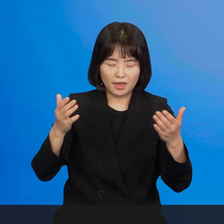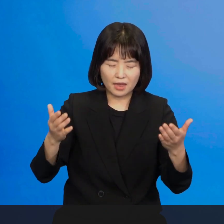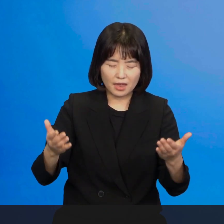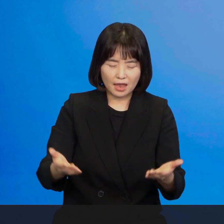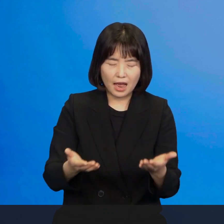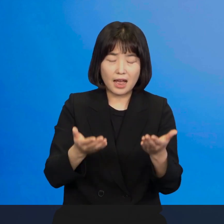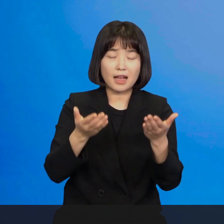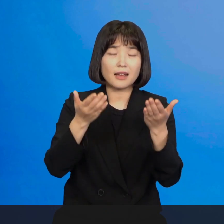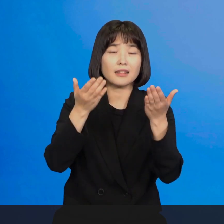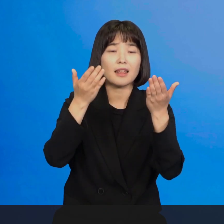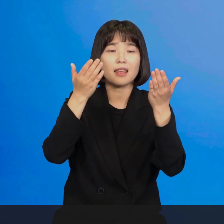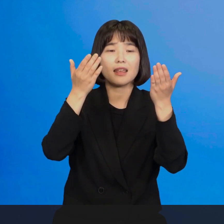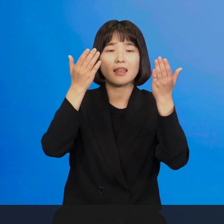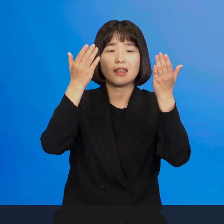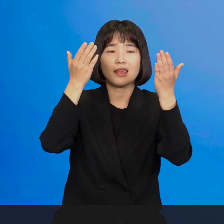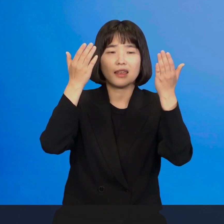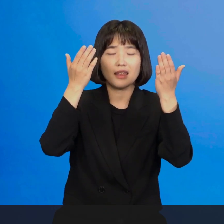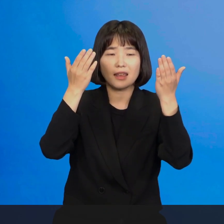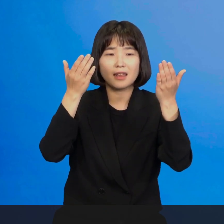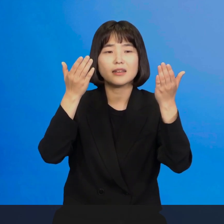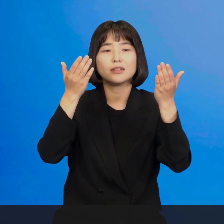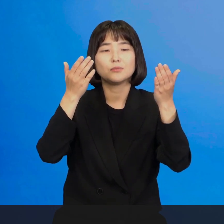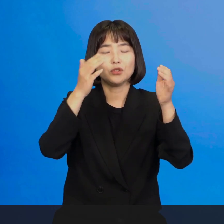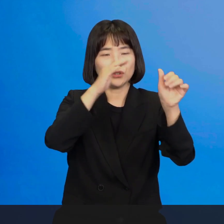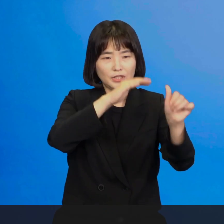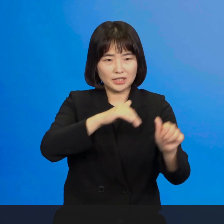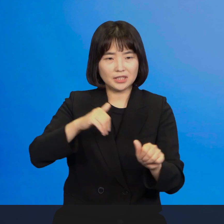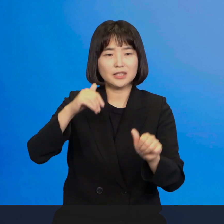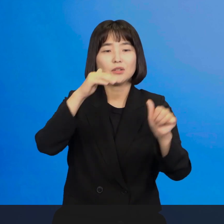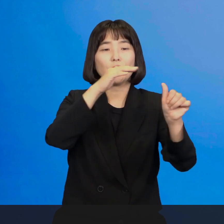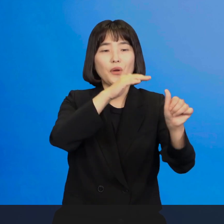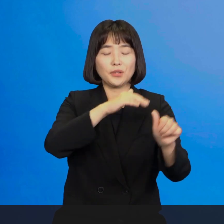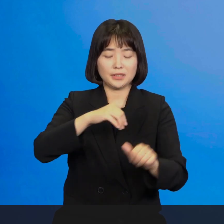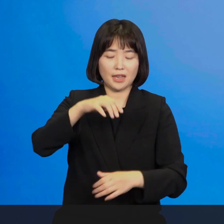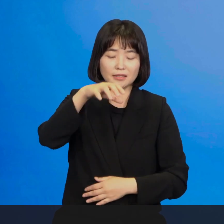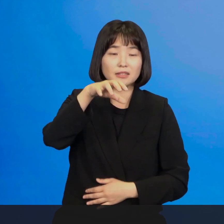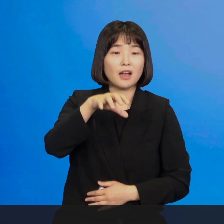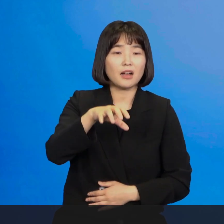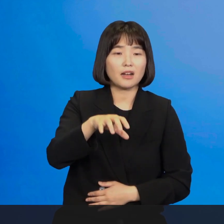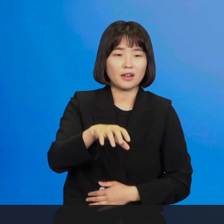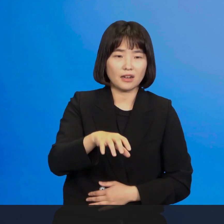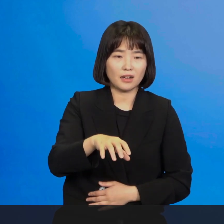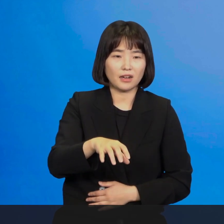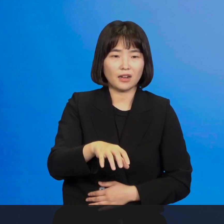부르신 곳에서 예배하겠습니다. 부르신 곳에서